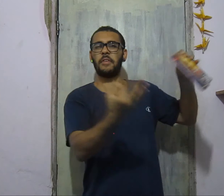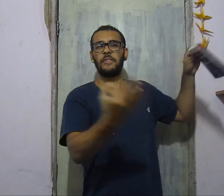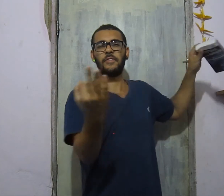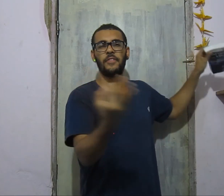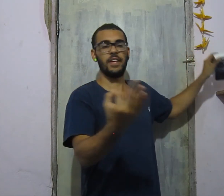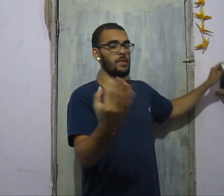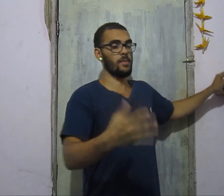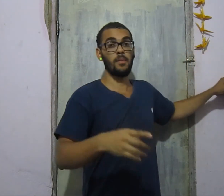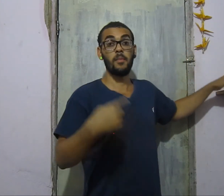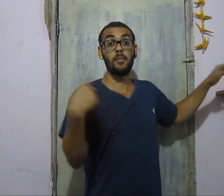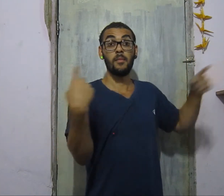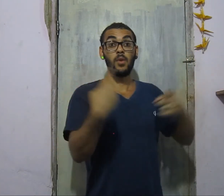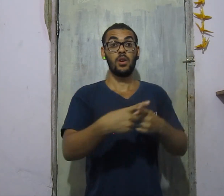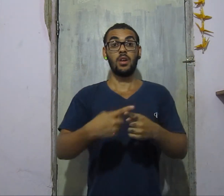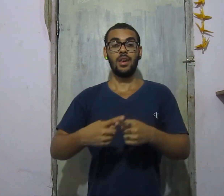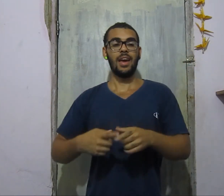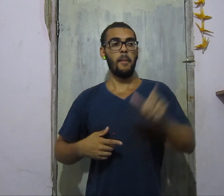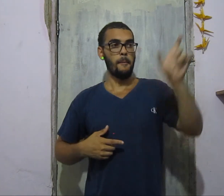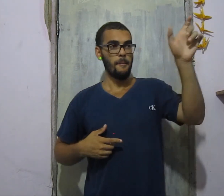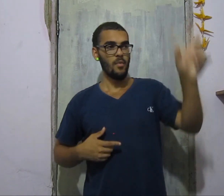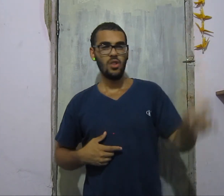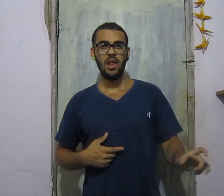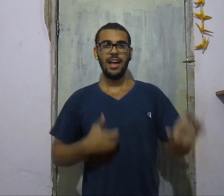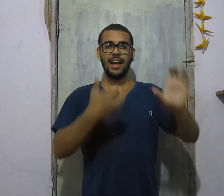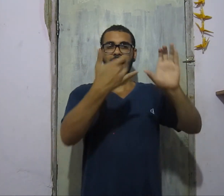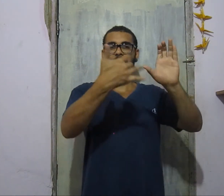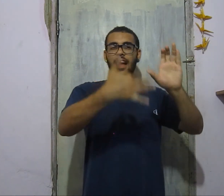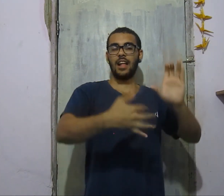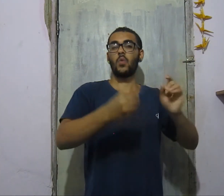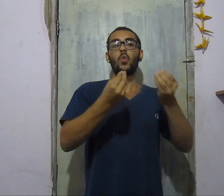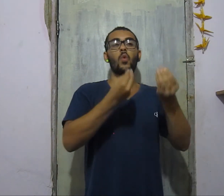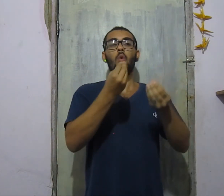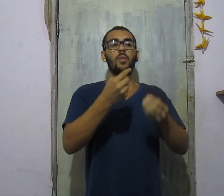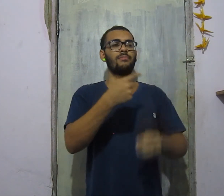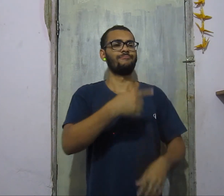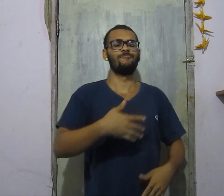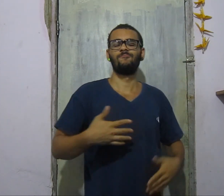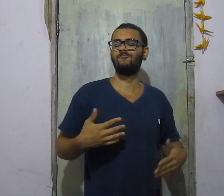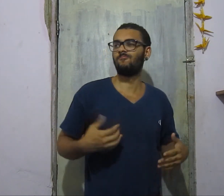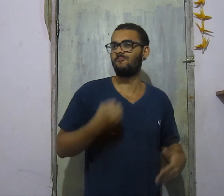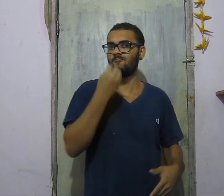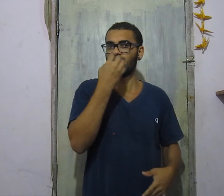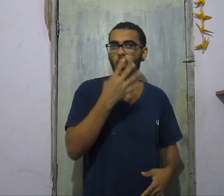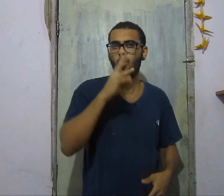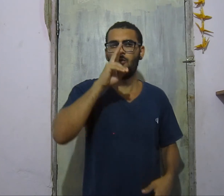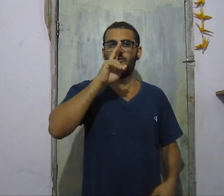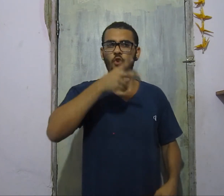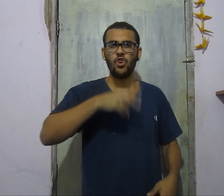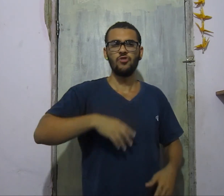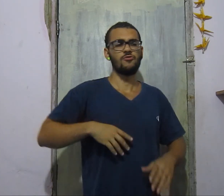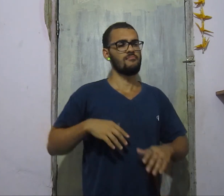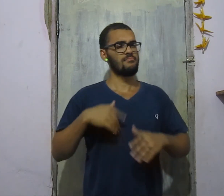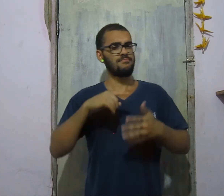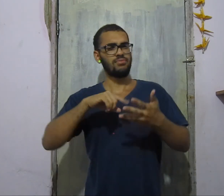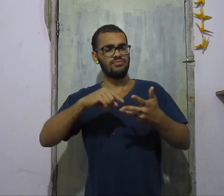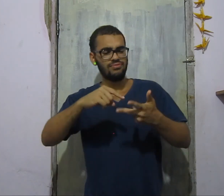pouco incomodado é porque o livro 1 é muito bom, assim. Você vê essa questão das características feminina, de